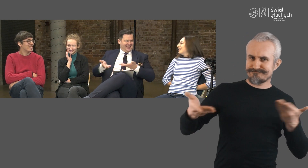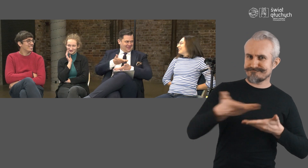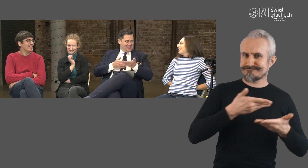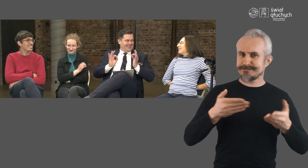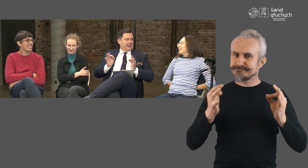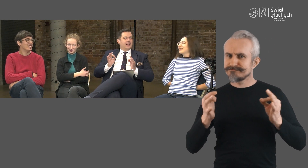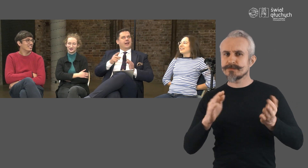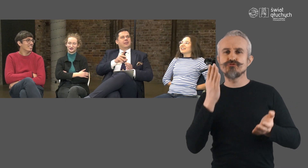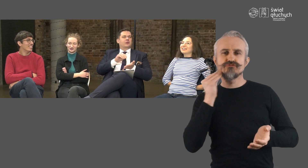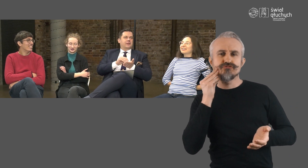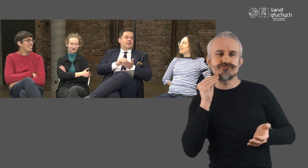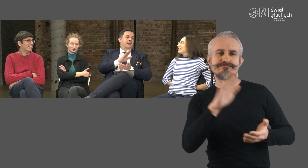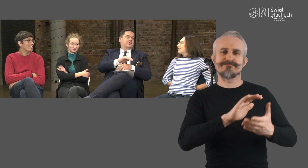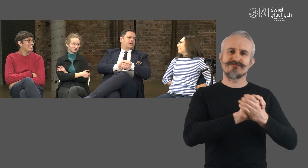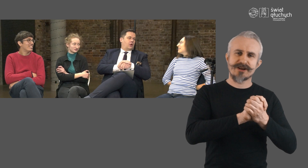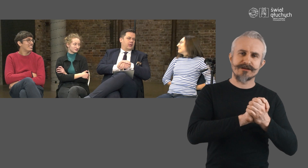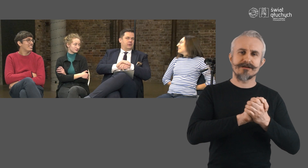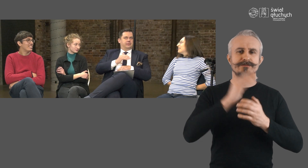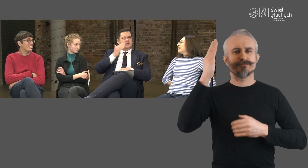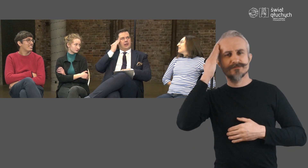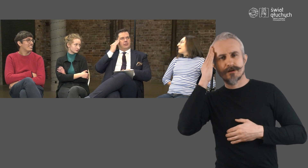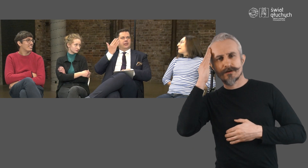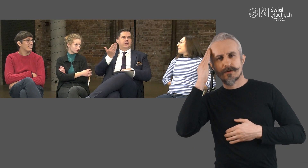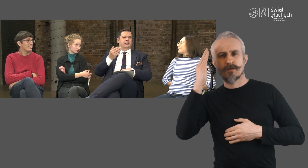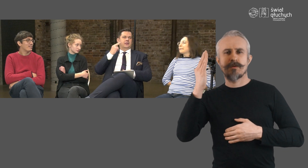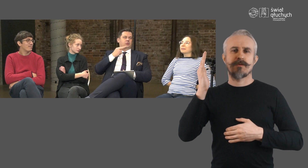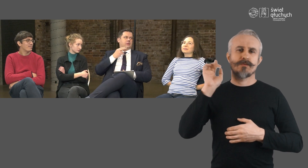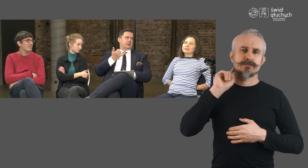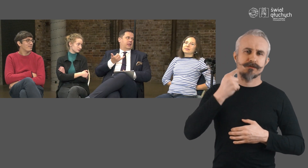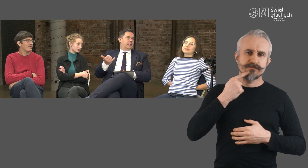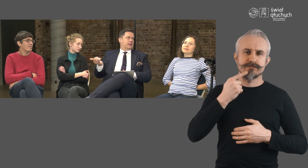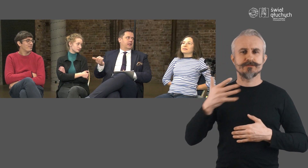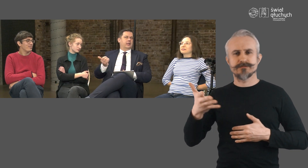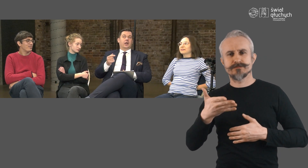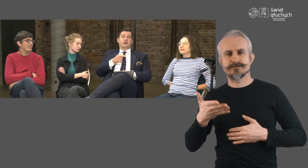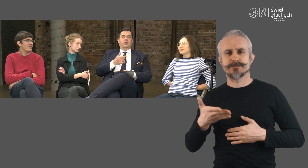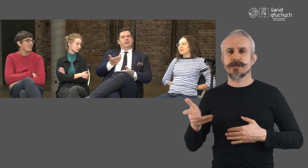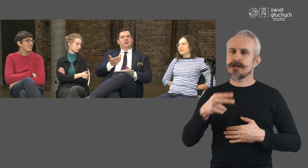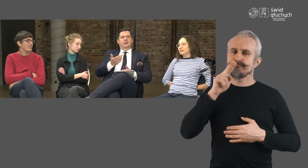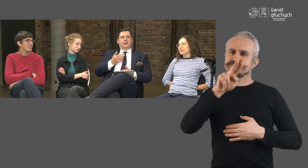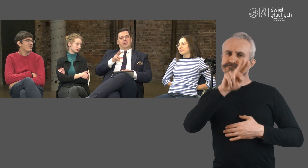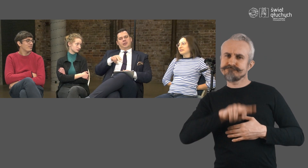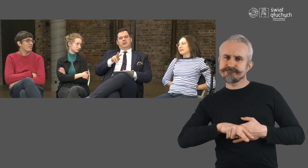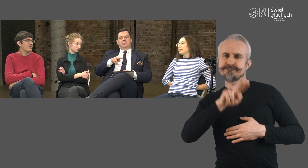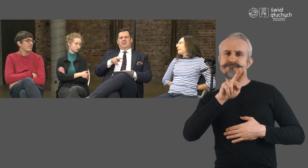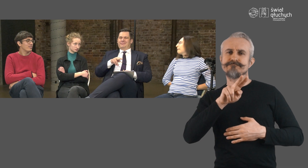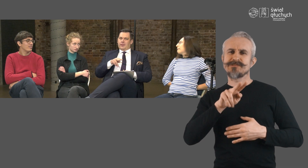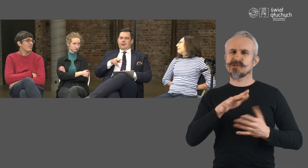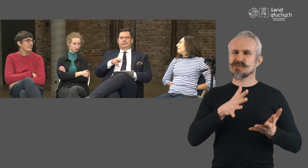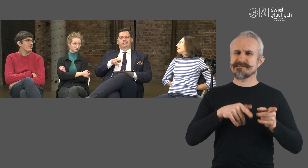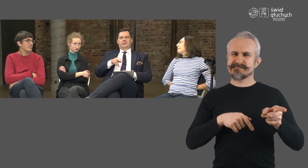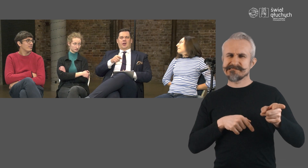wspólnie, dobrze? Jakie macie doświadczenia? Macie kolegów, znajomych, niesłyszących itd. Czy oni na przykład patrzycie i